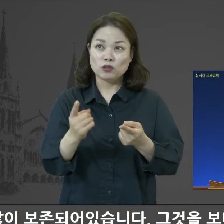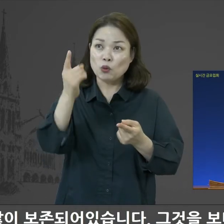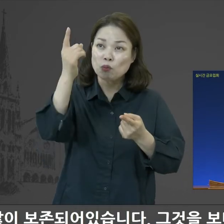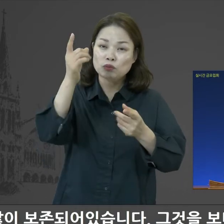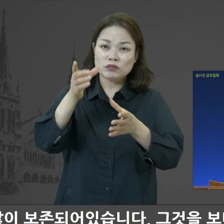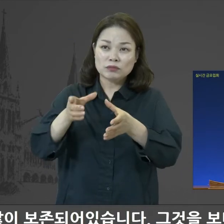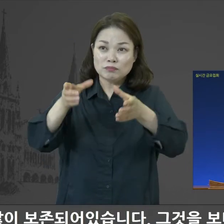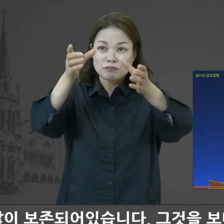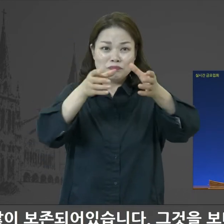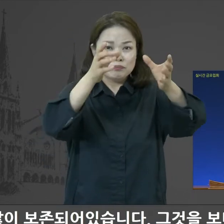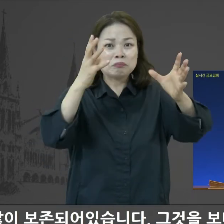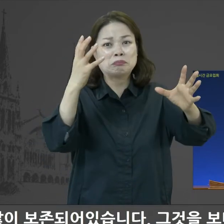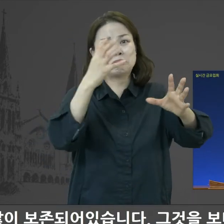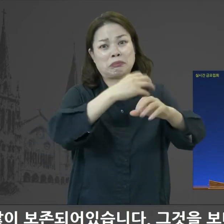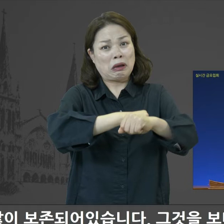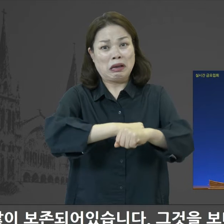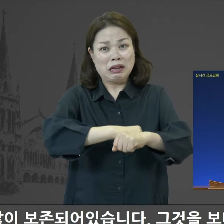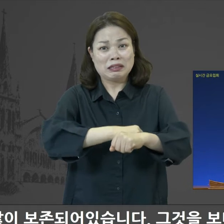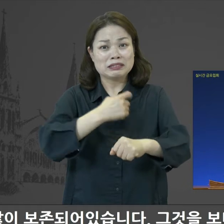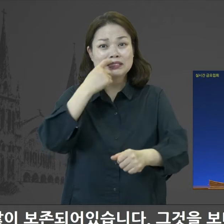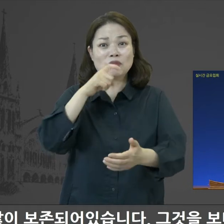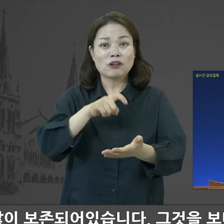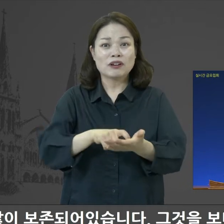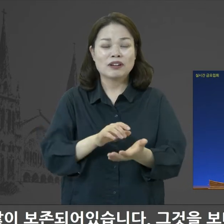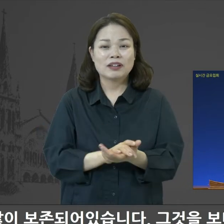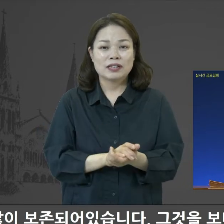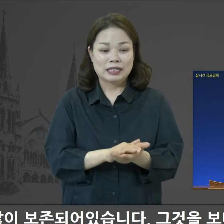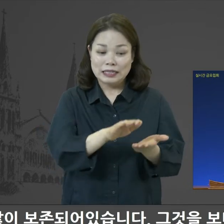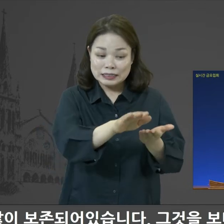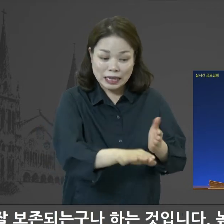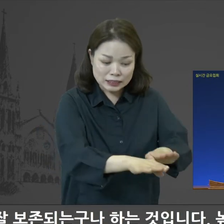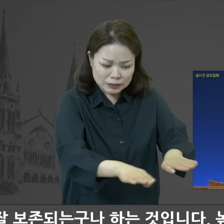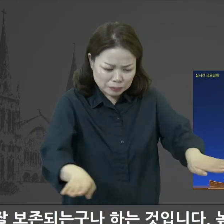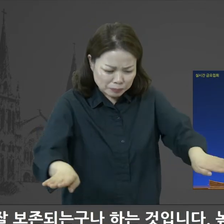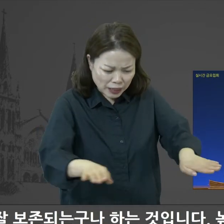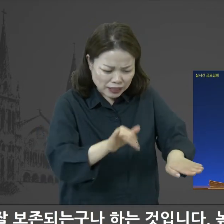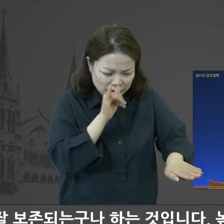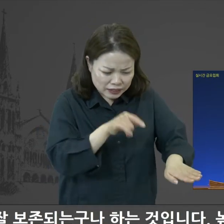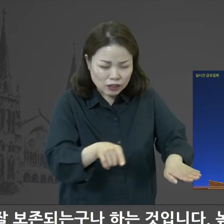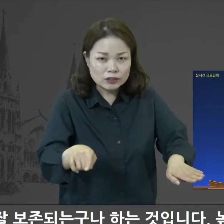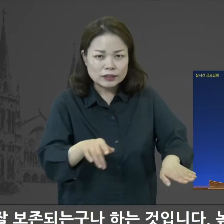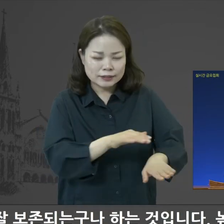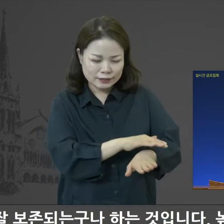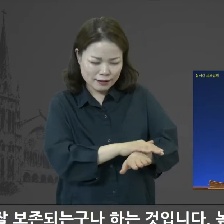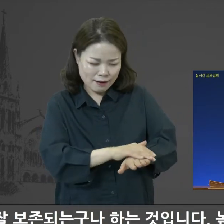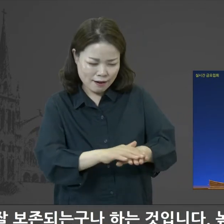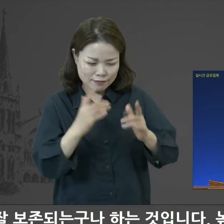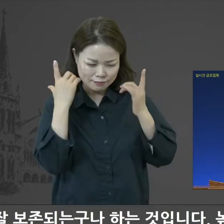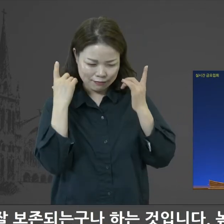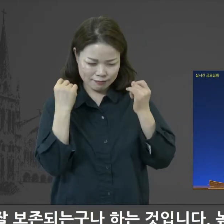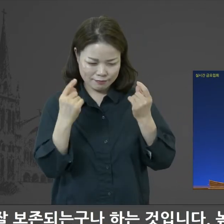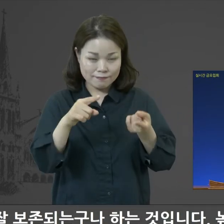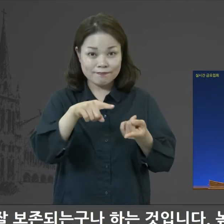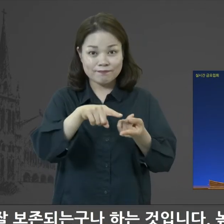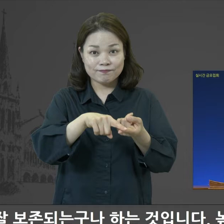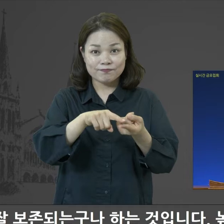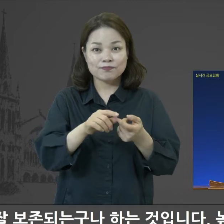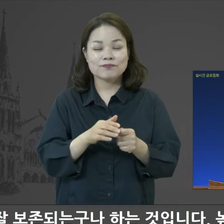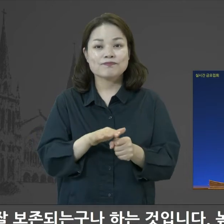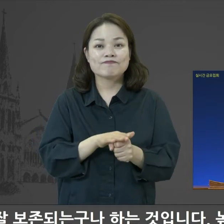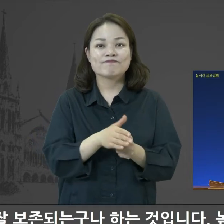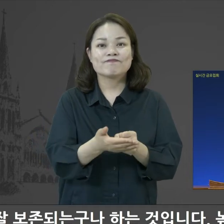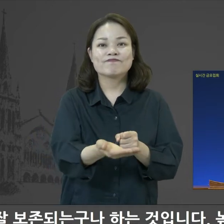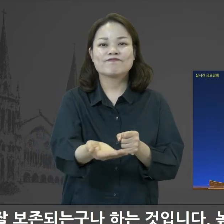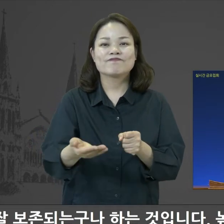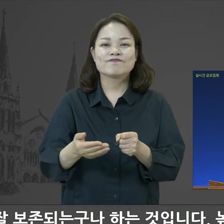거는 무너지기 쉽습니다. 그런데 낮은 자리에 있는 것들은 잘 보존될 수 있습니다. 사랑하는